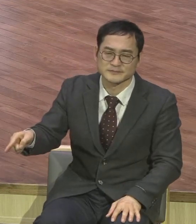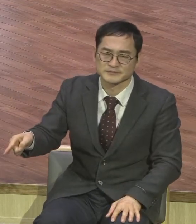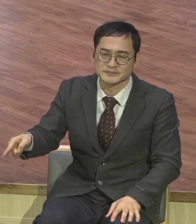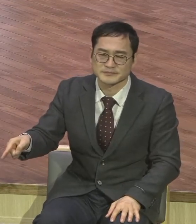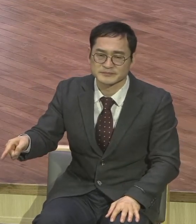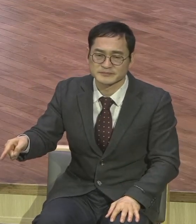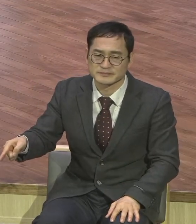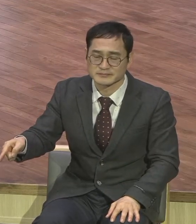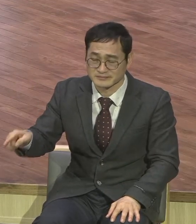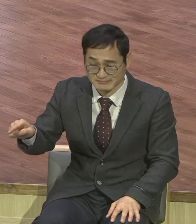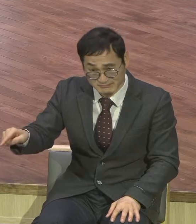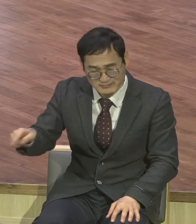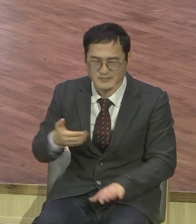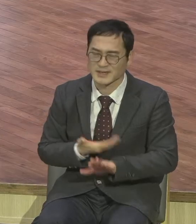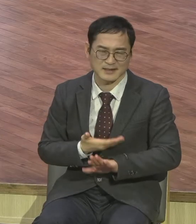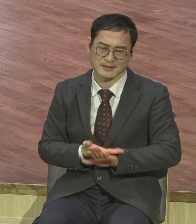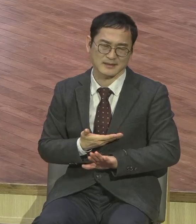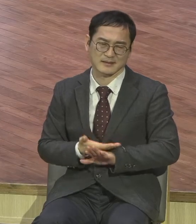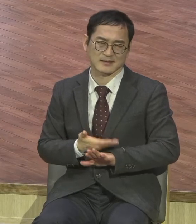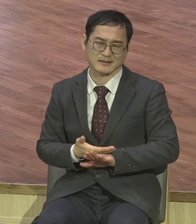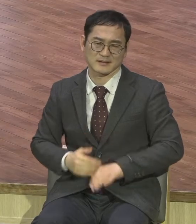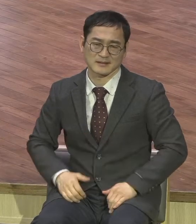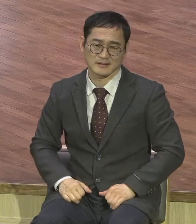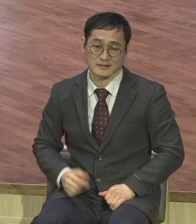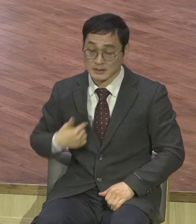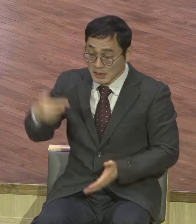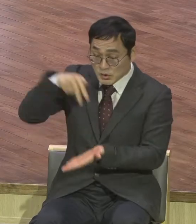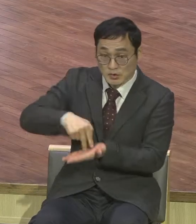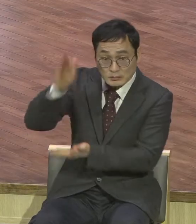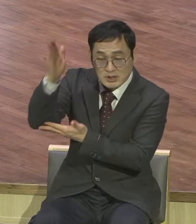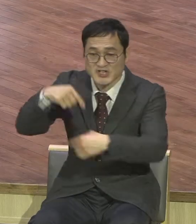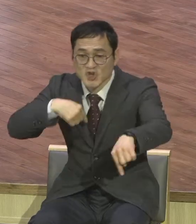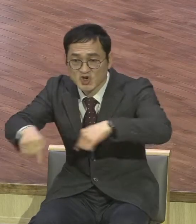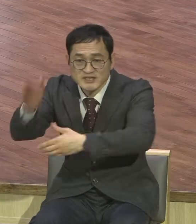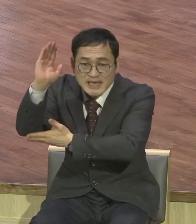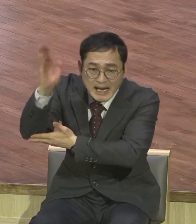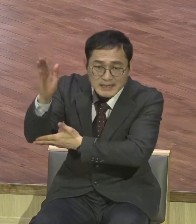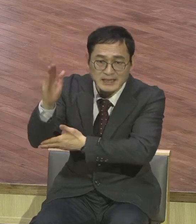옆에 교회처럼 그렇게 계속 할까요? 나도 알만큼 아는 사람이에요.